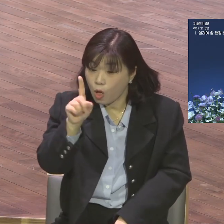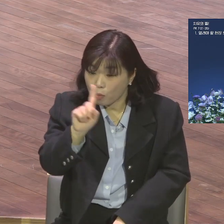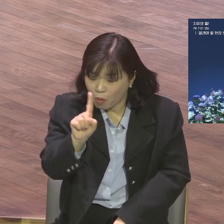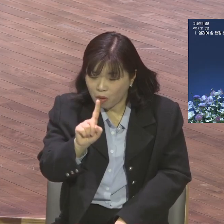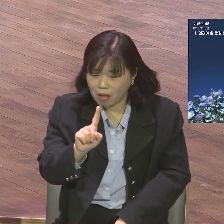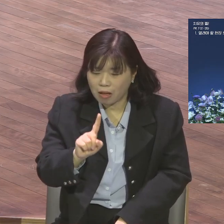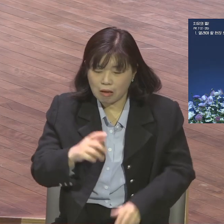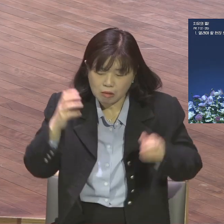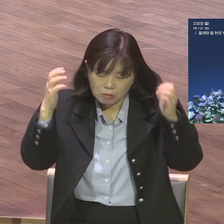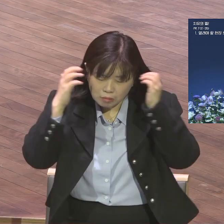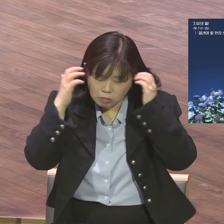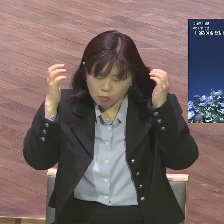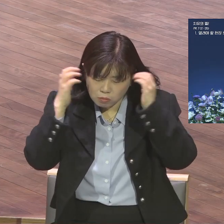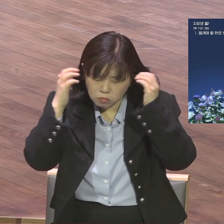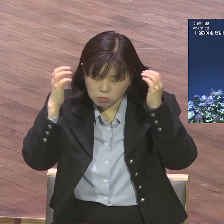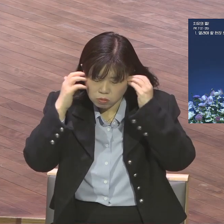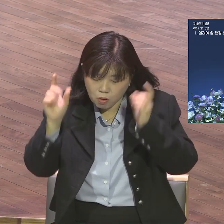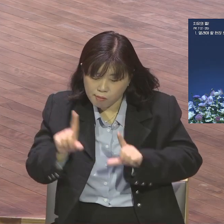살다가 지옥으로.